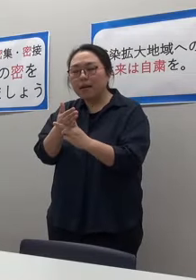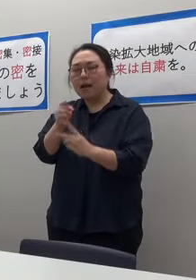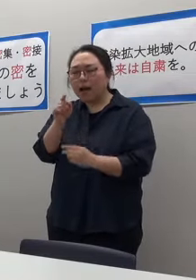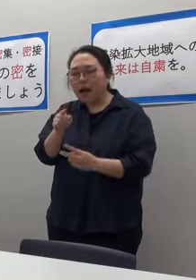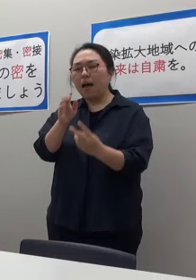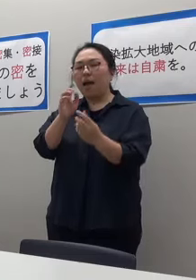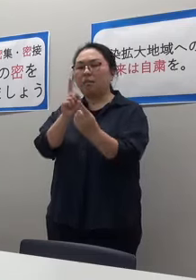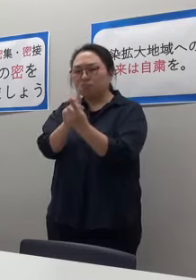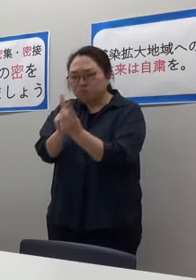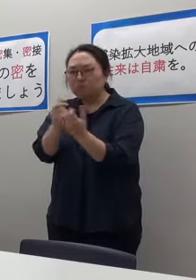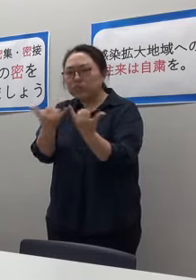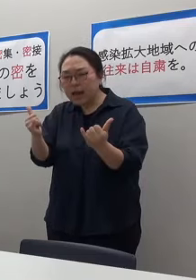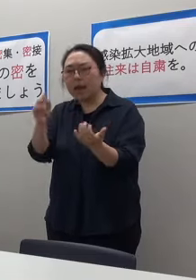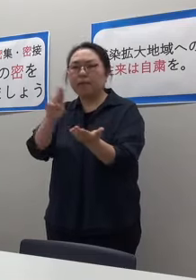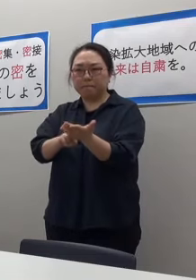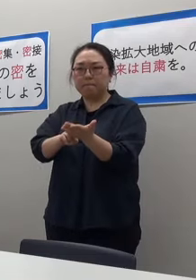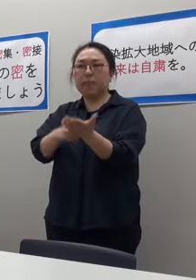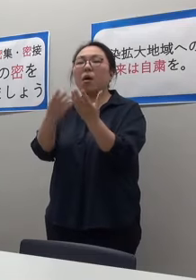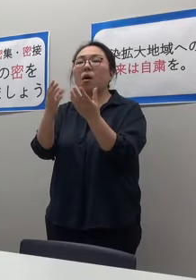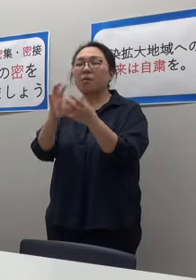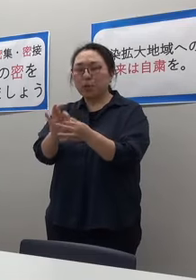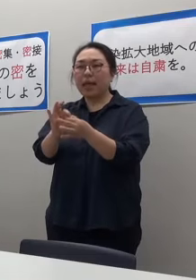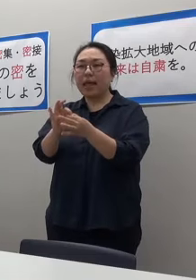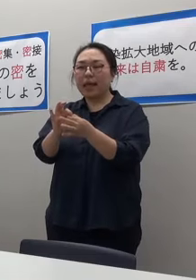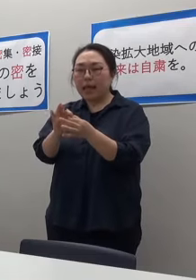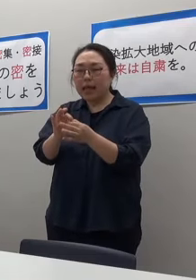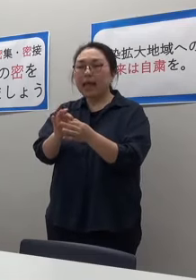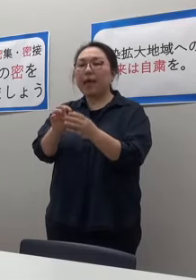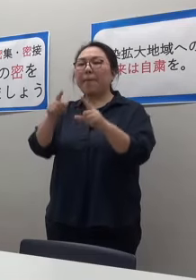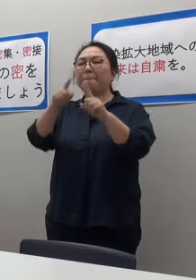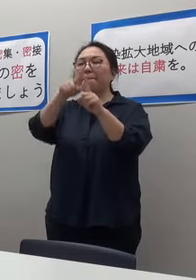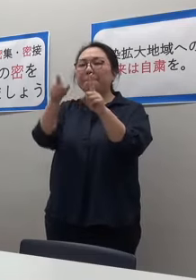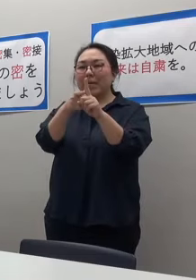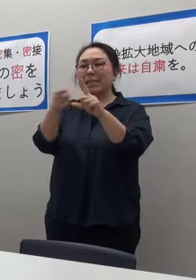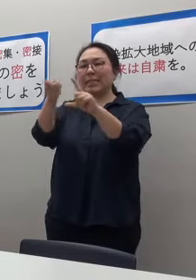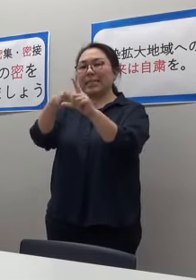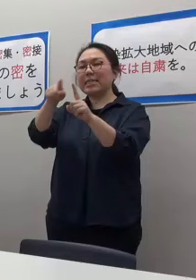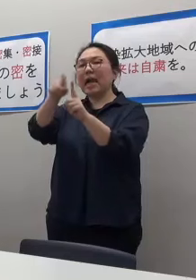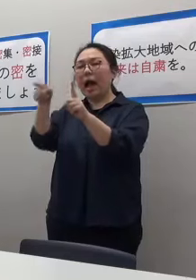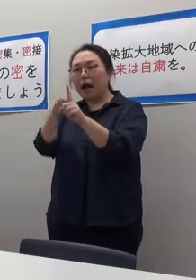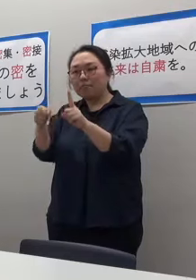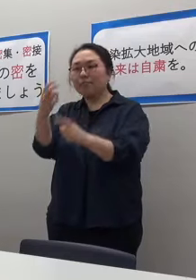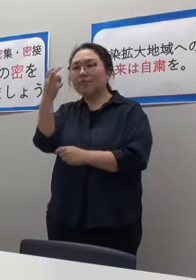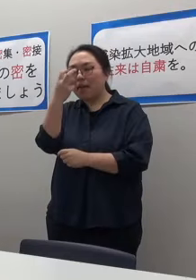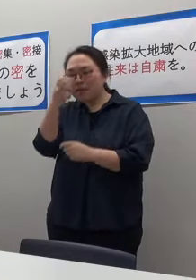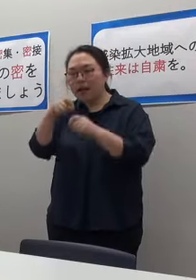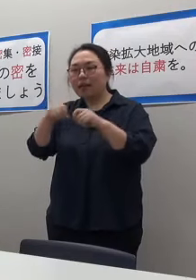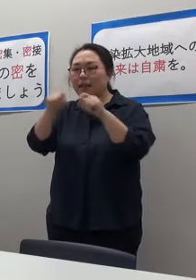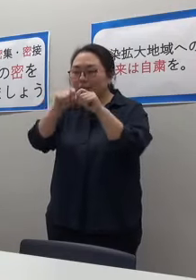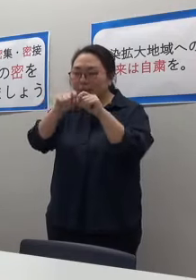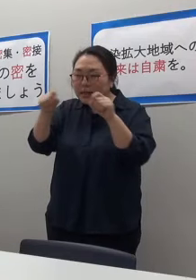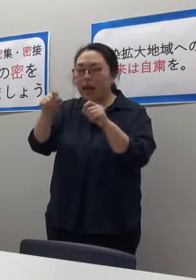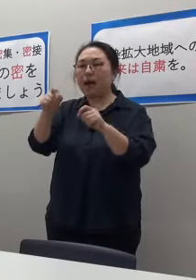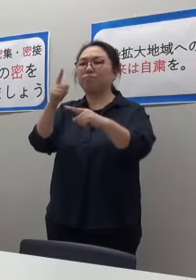帰国者接触者外来を受診し、本日 PCR 検査を行ったところ陽性であることが確